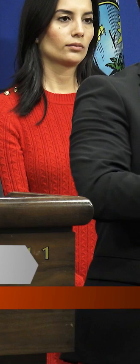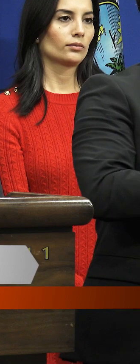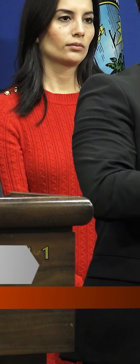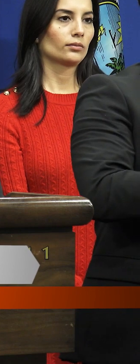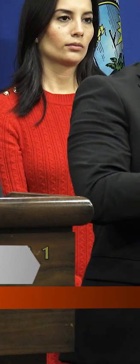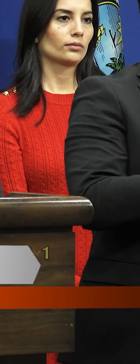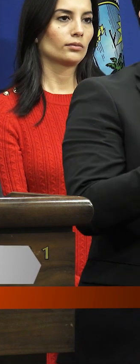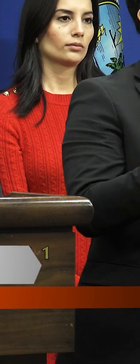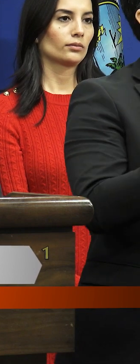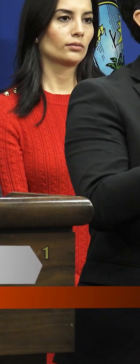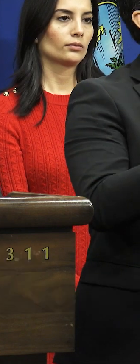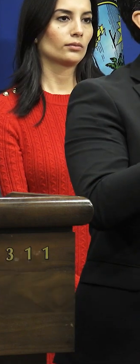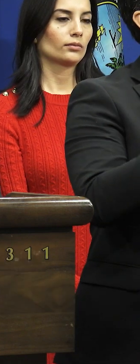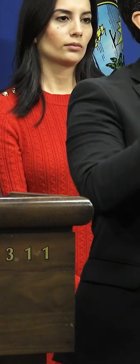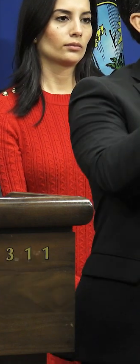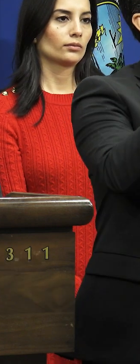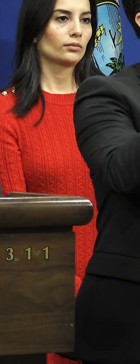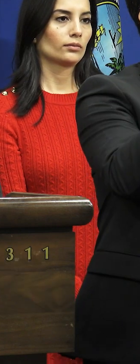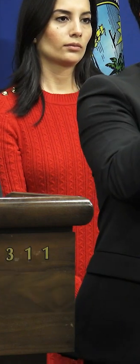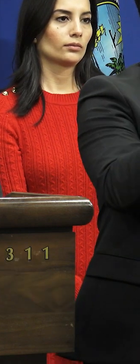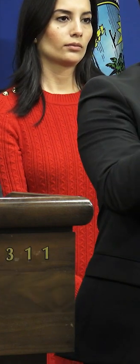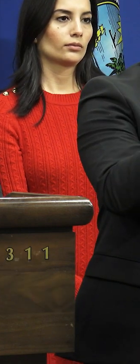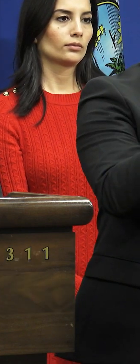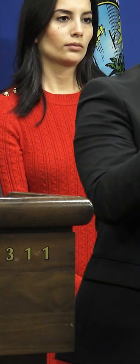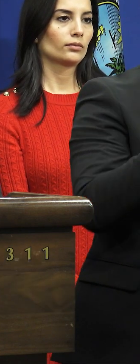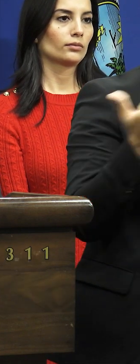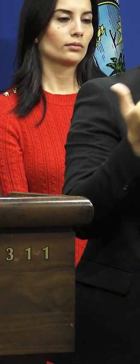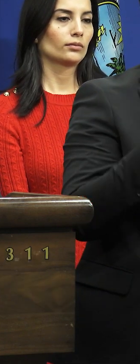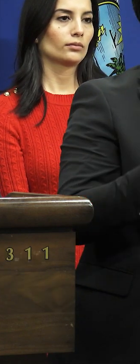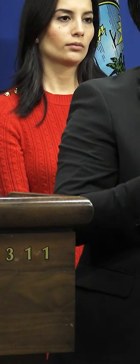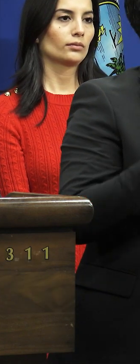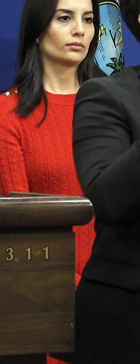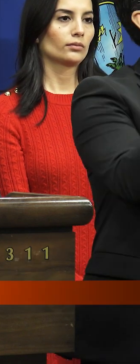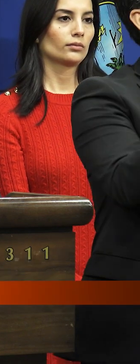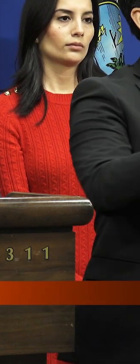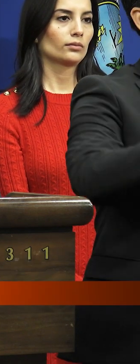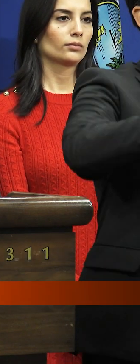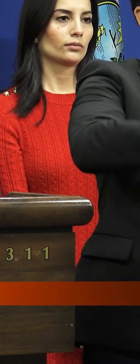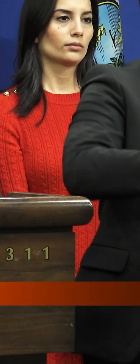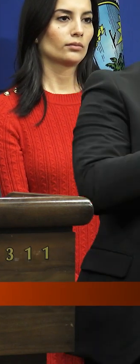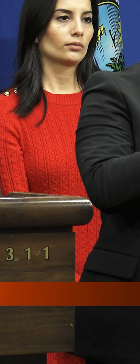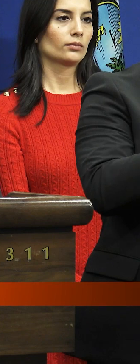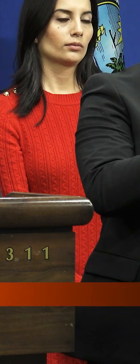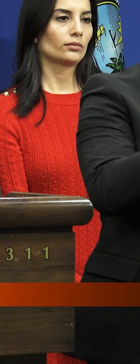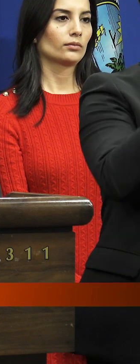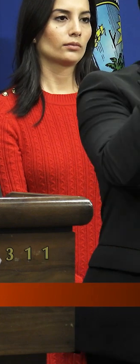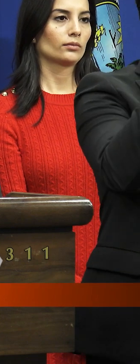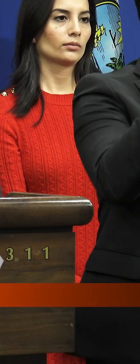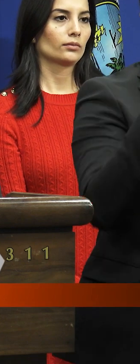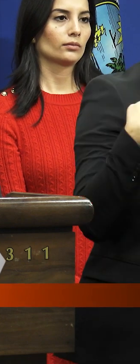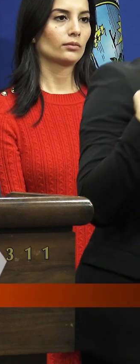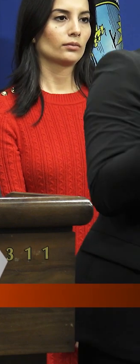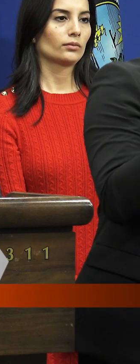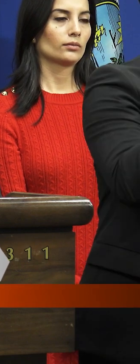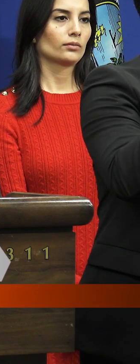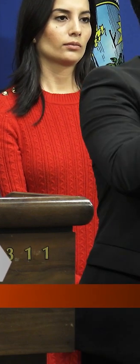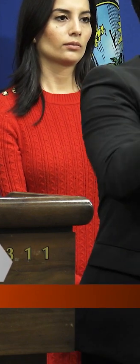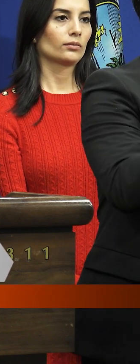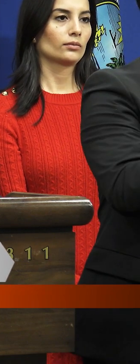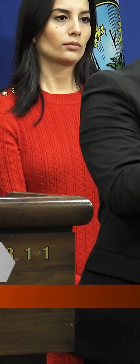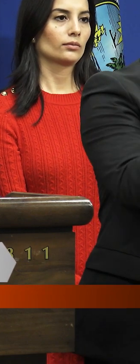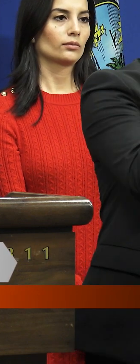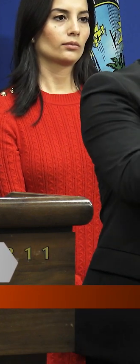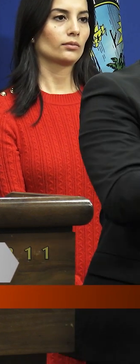de la Agencia de Protección Ambiental han producido su tercer informe de 24 horas, el cual se